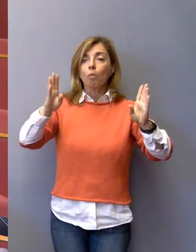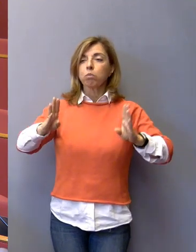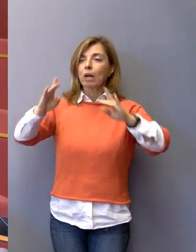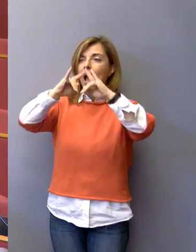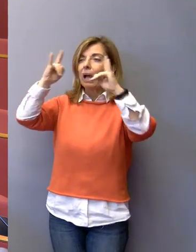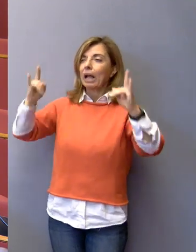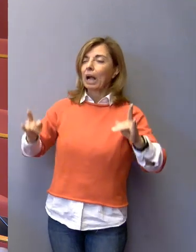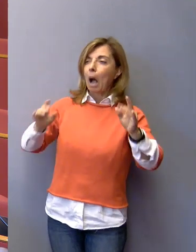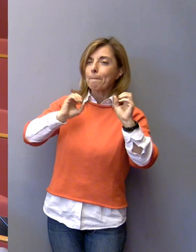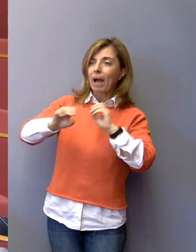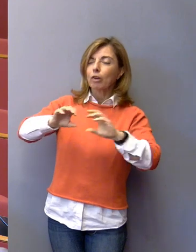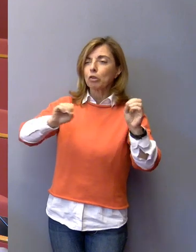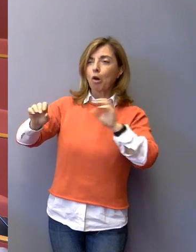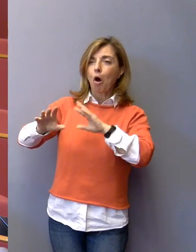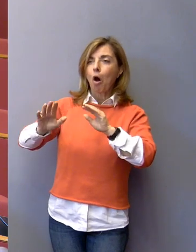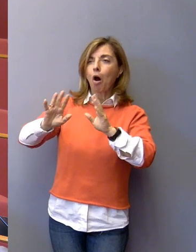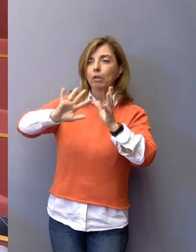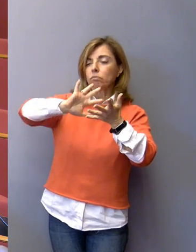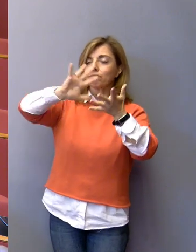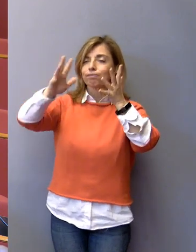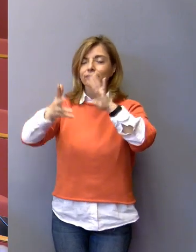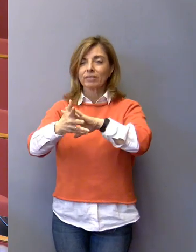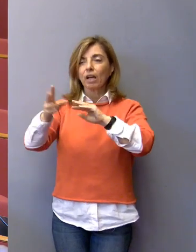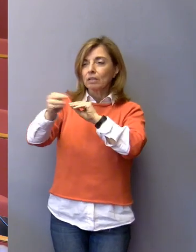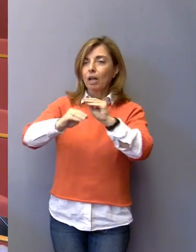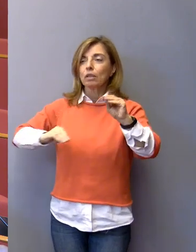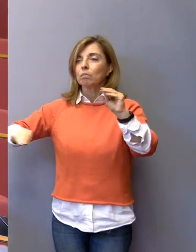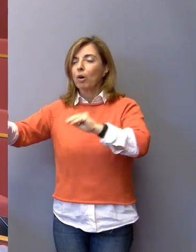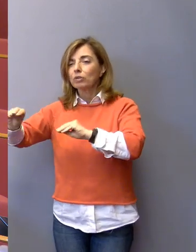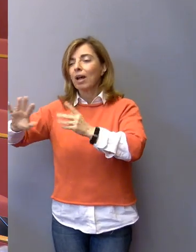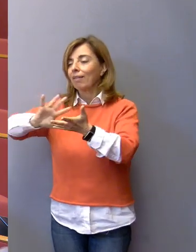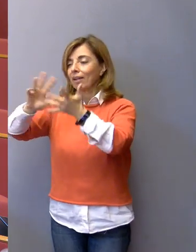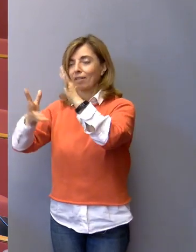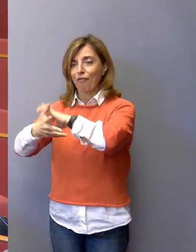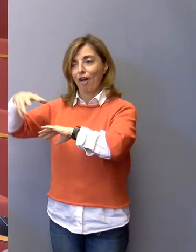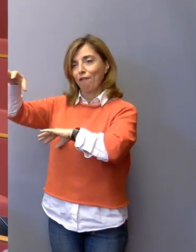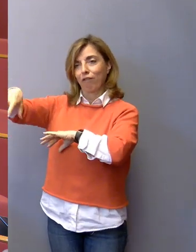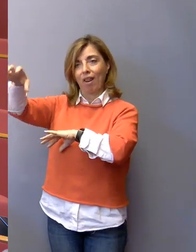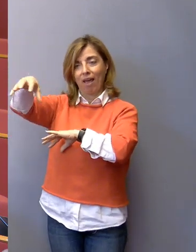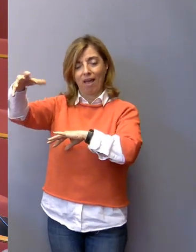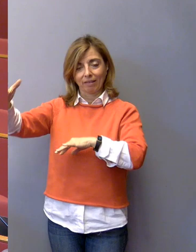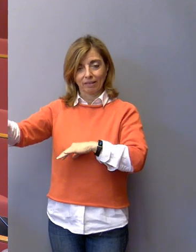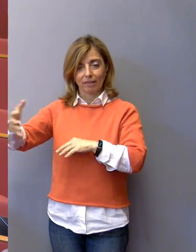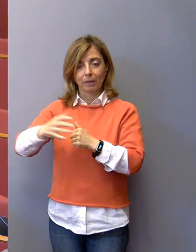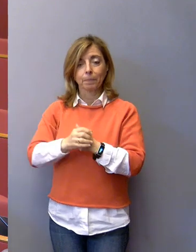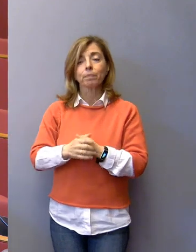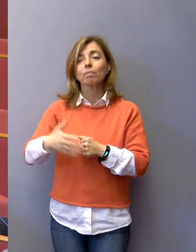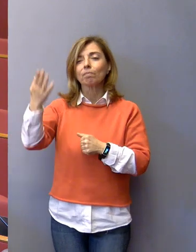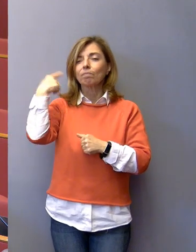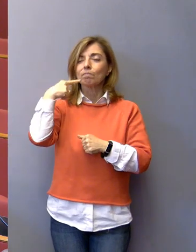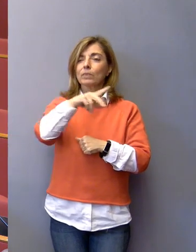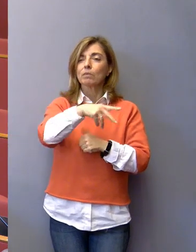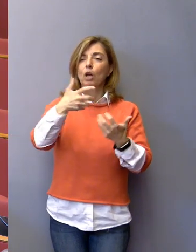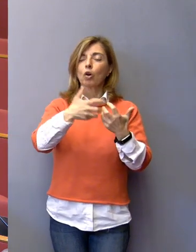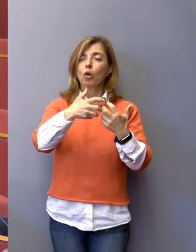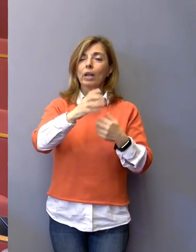spostare i villette da un'altra parte in qualche quartiere diverso perché io vedevo la testa e l'assessore che diceva No rispetto alle parole del collega Crucioli